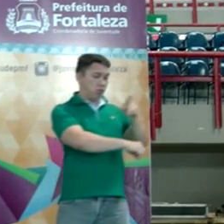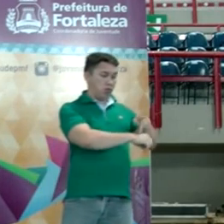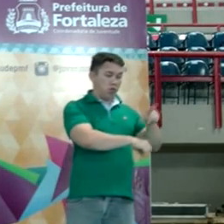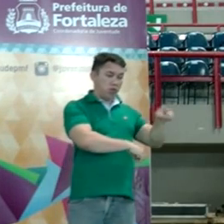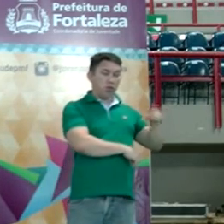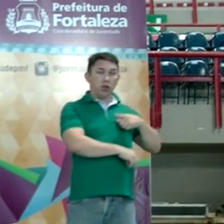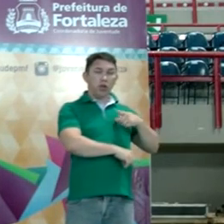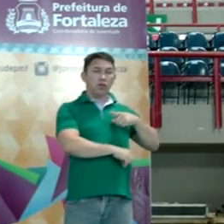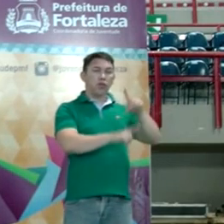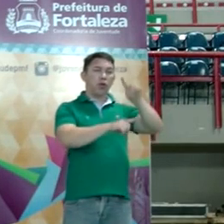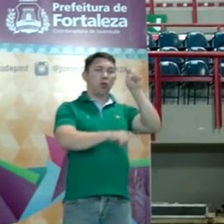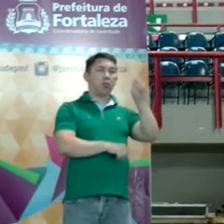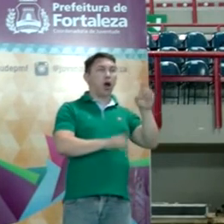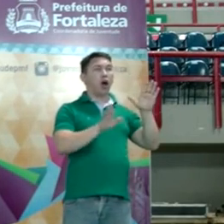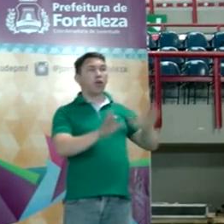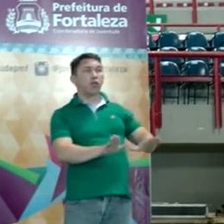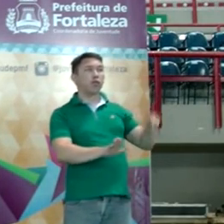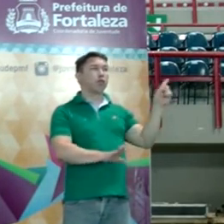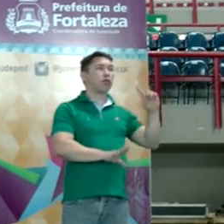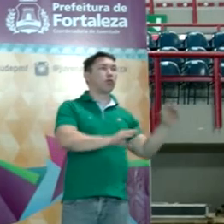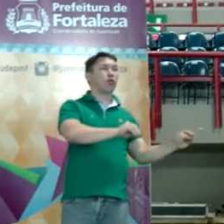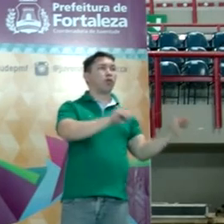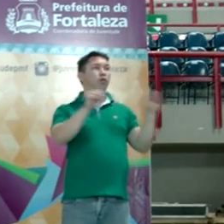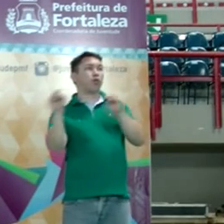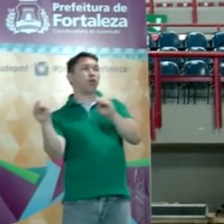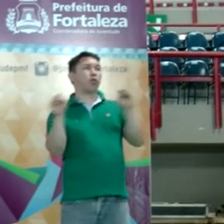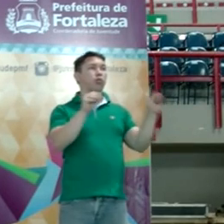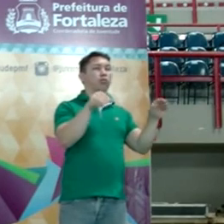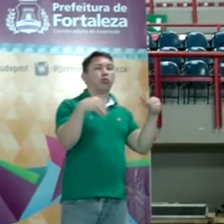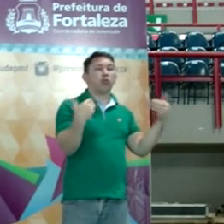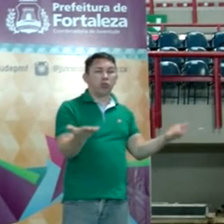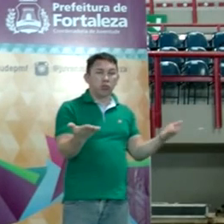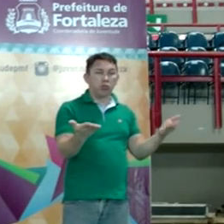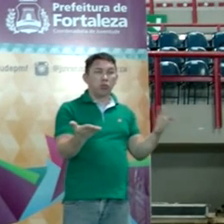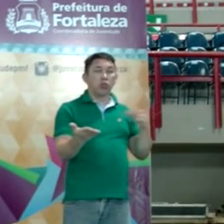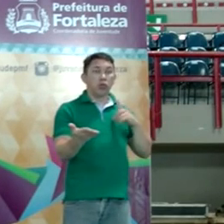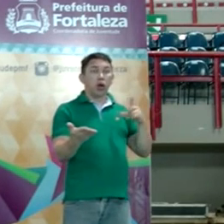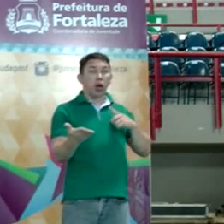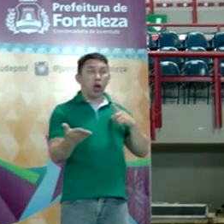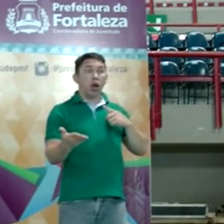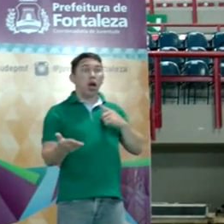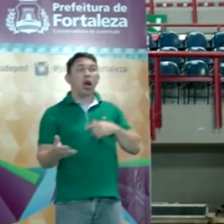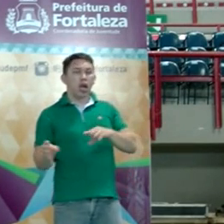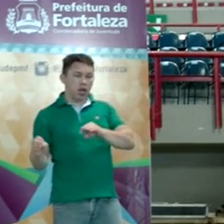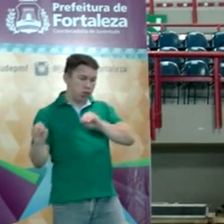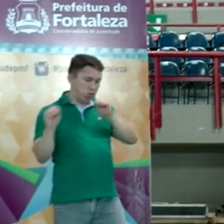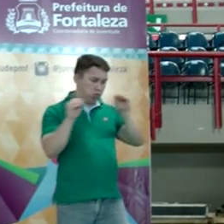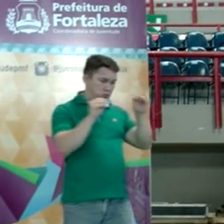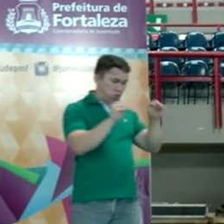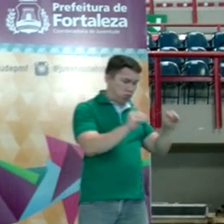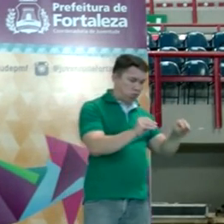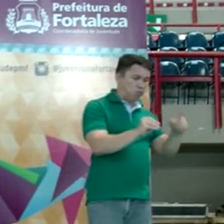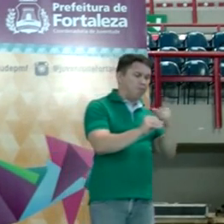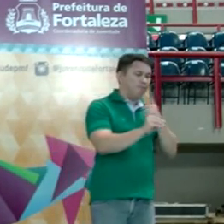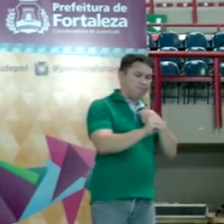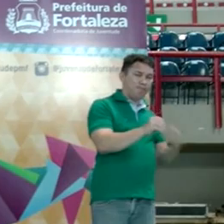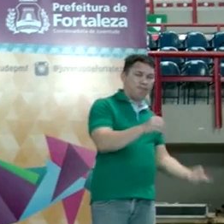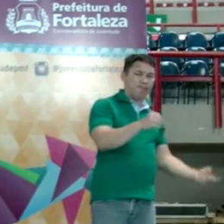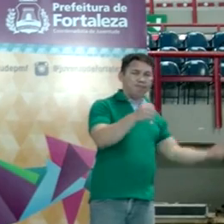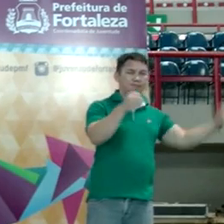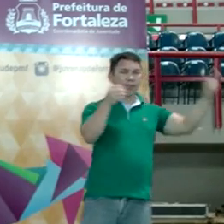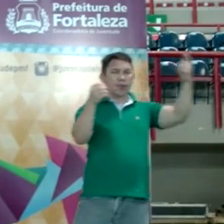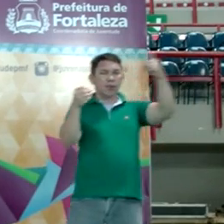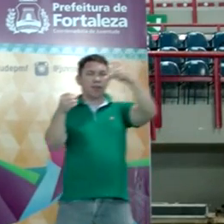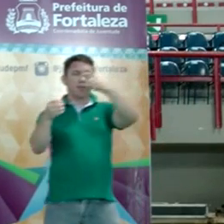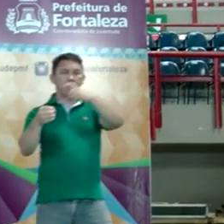forma indefinida. Ele não sabe quando ele volta. Mas ele deseja voltar, deseja, porque o